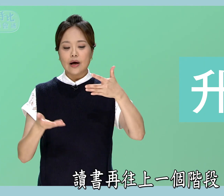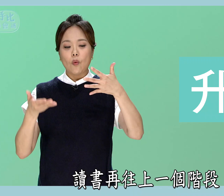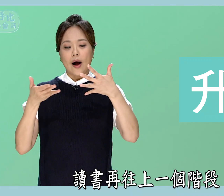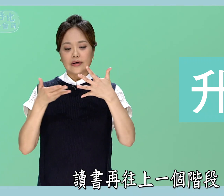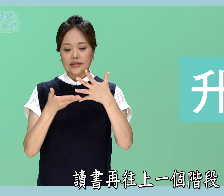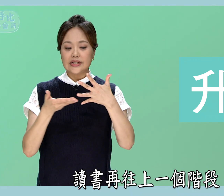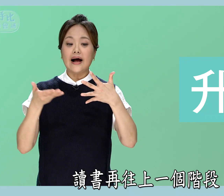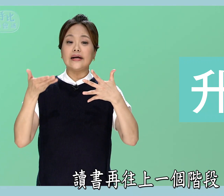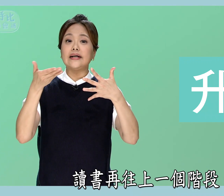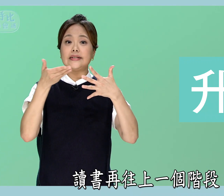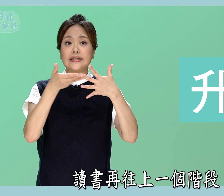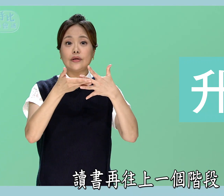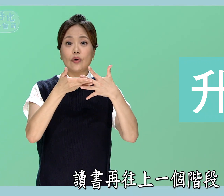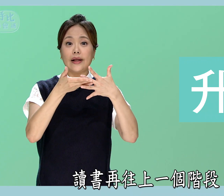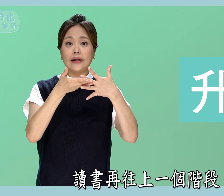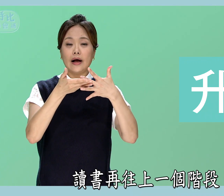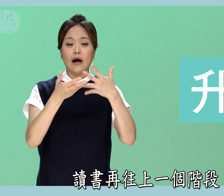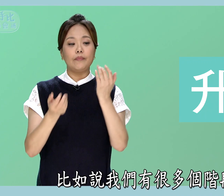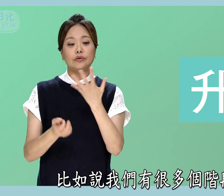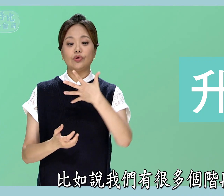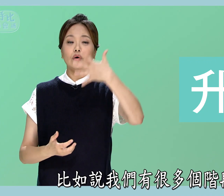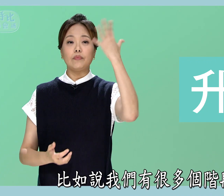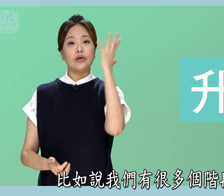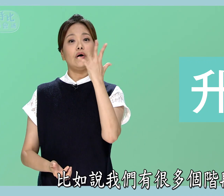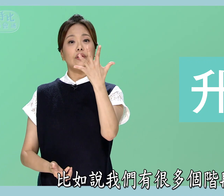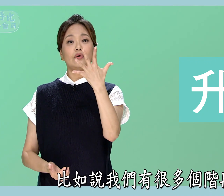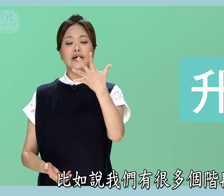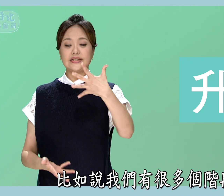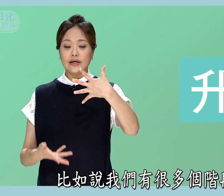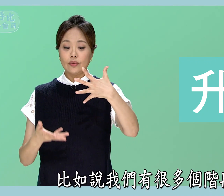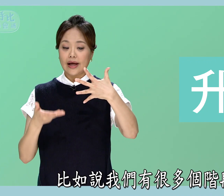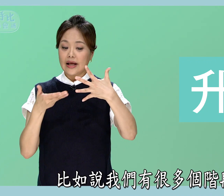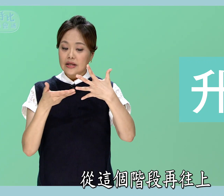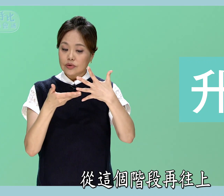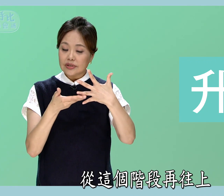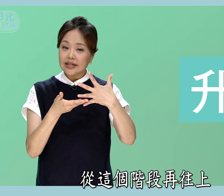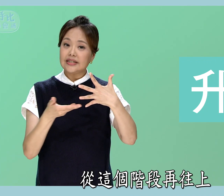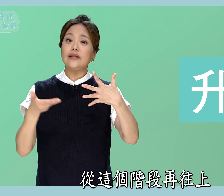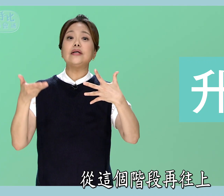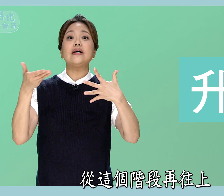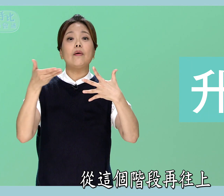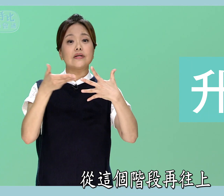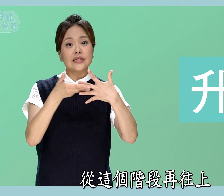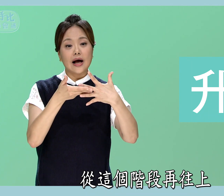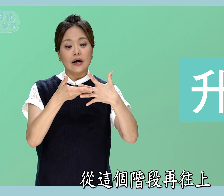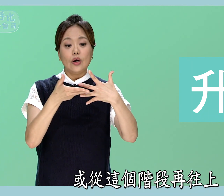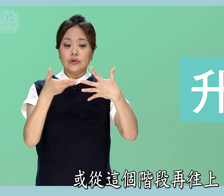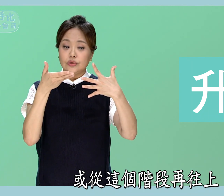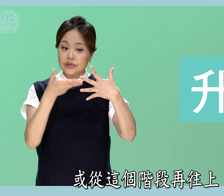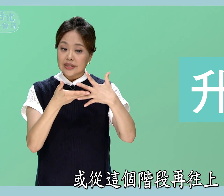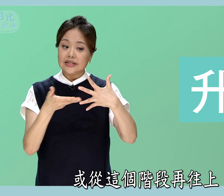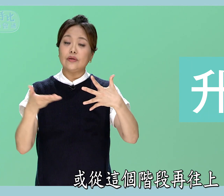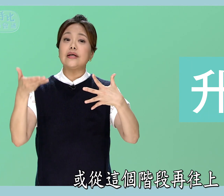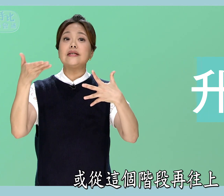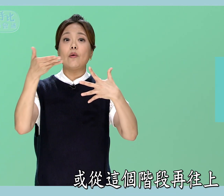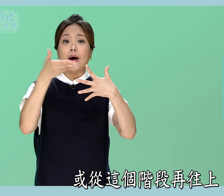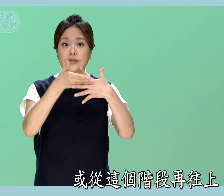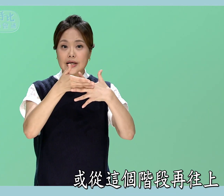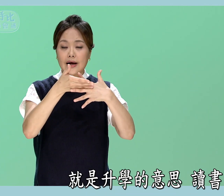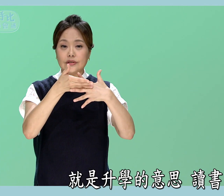往上一个阶段。好，比如说我们有很多个阶段，从这个阶段再往上，或者从这个阶段再往上，就